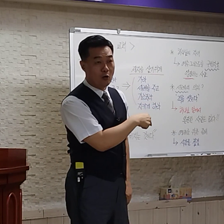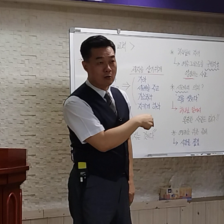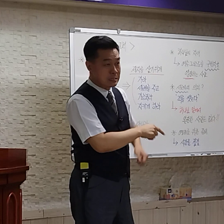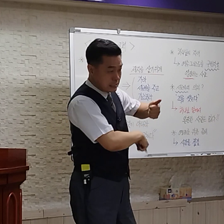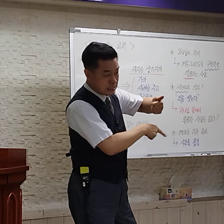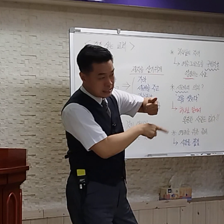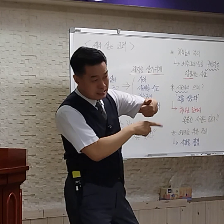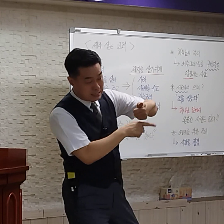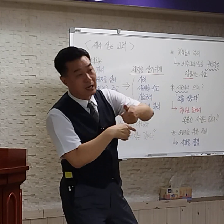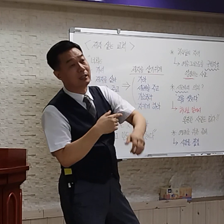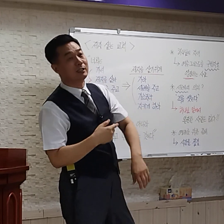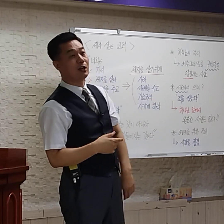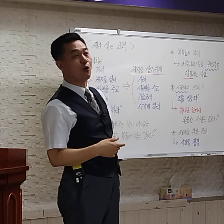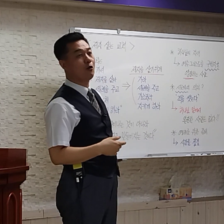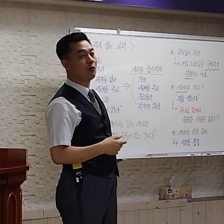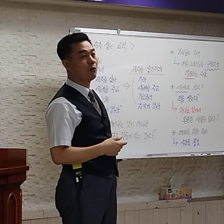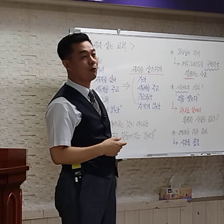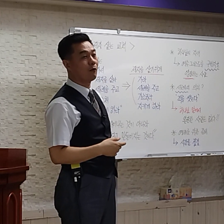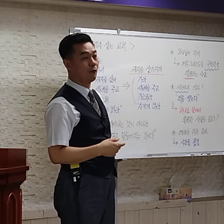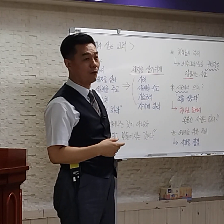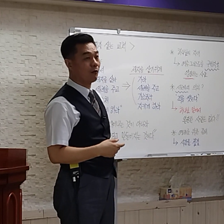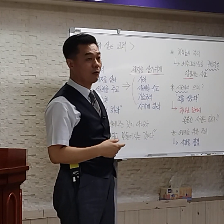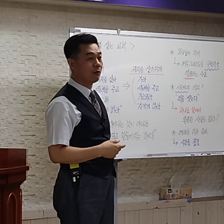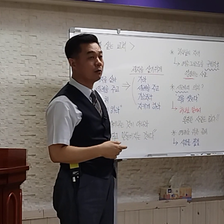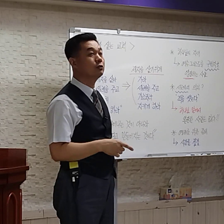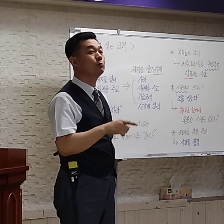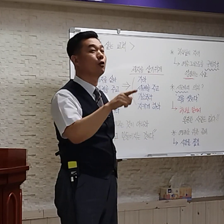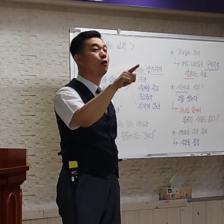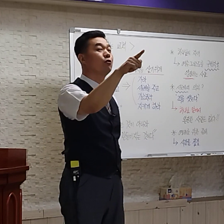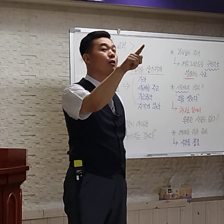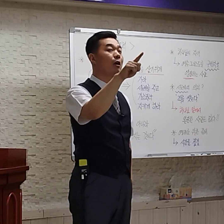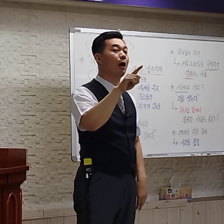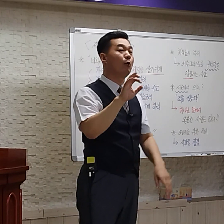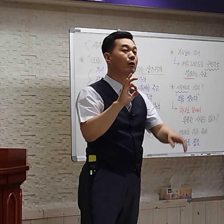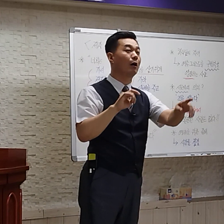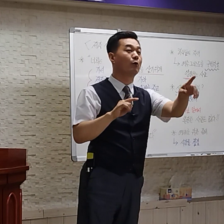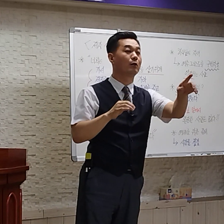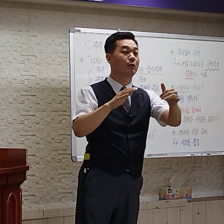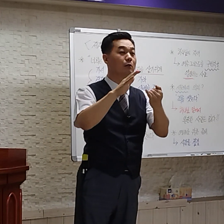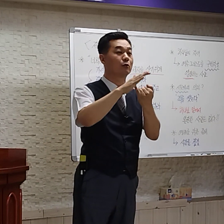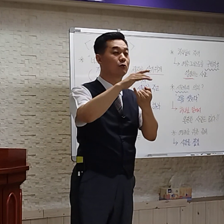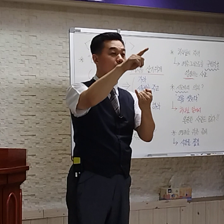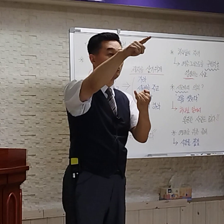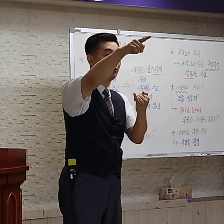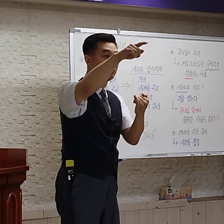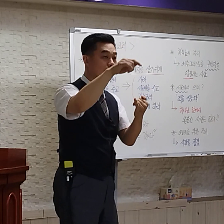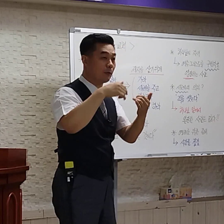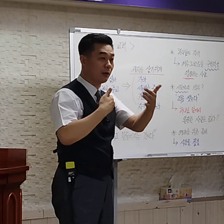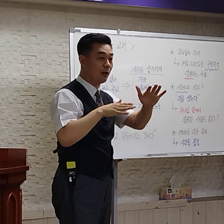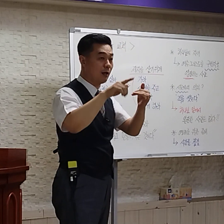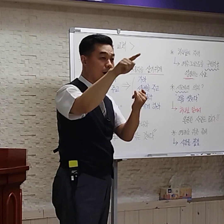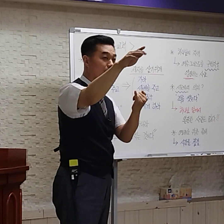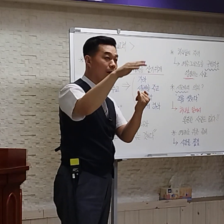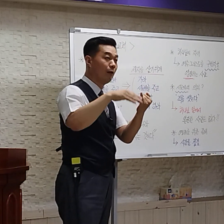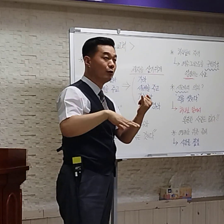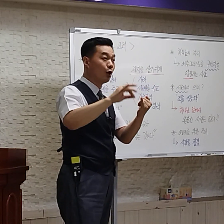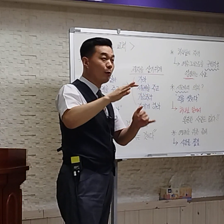하잖아요. 날아다니잖아요. 지금 저 뒤에 아원이 저 뒤에 꼬마 있는데 방에 처음에는